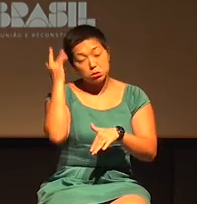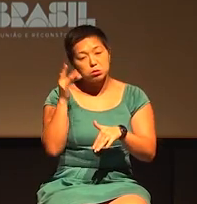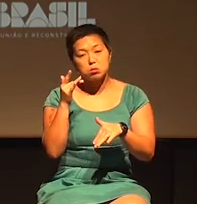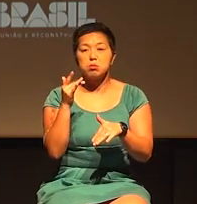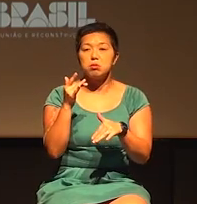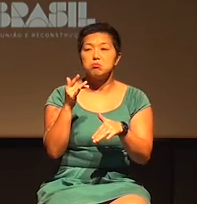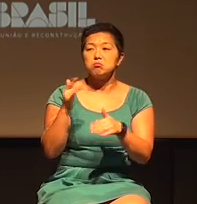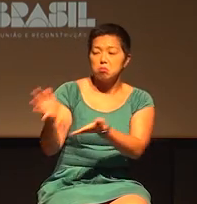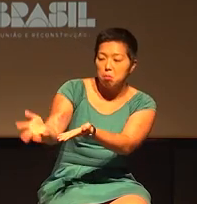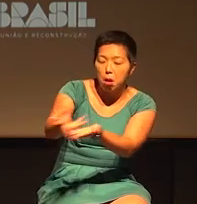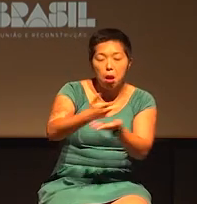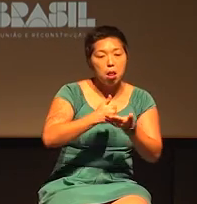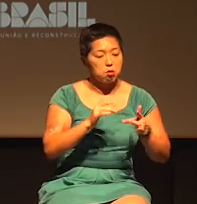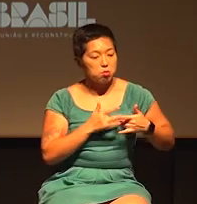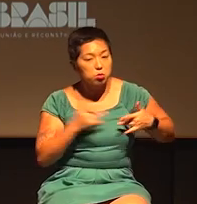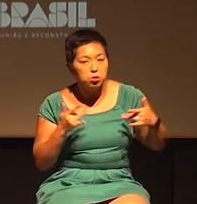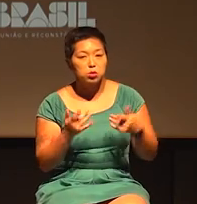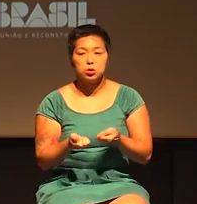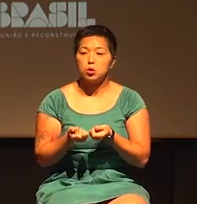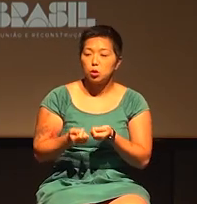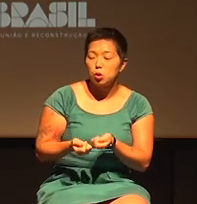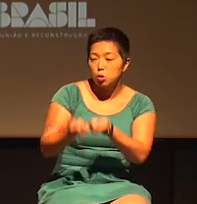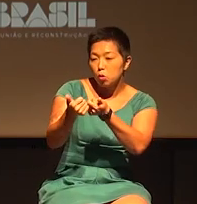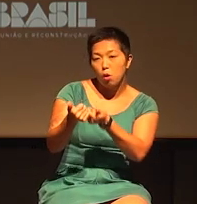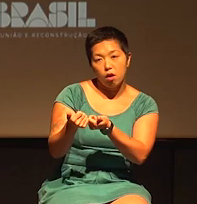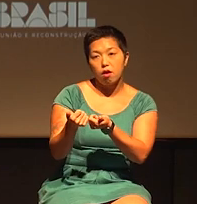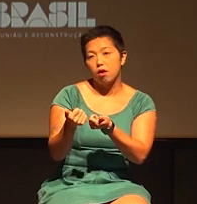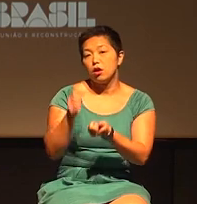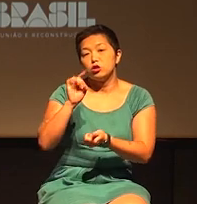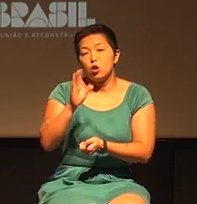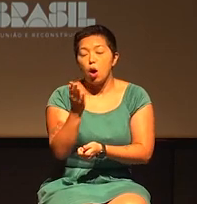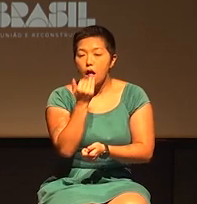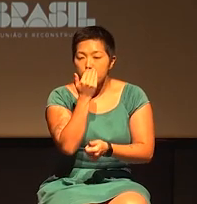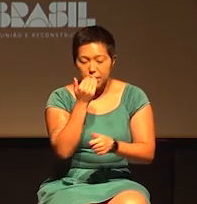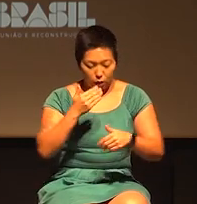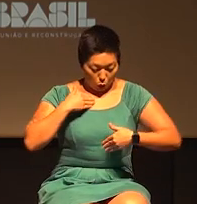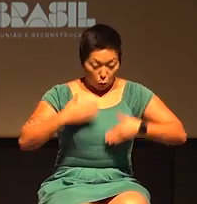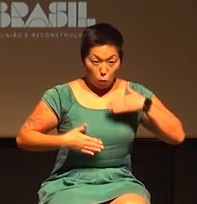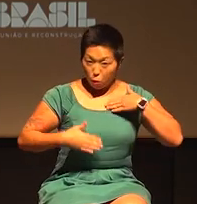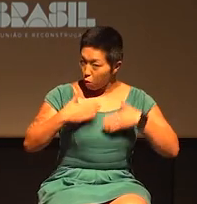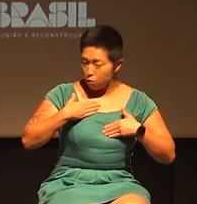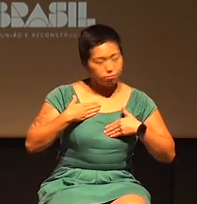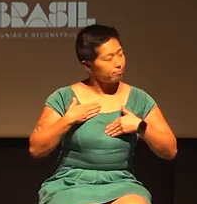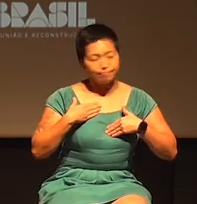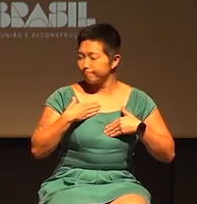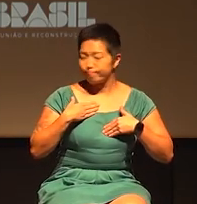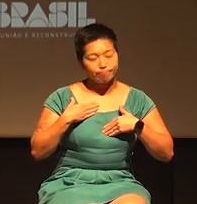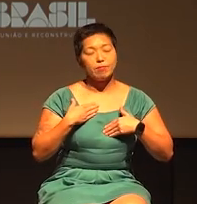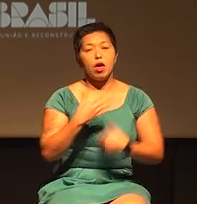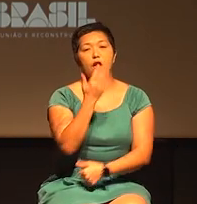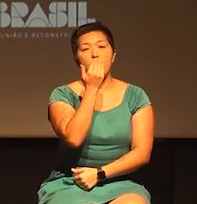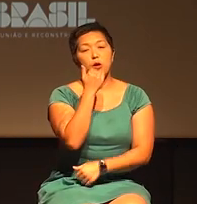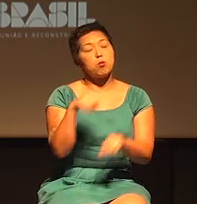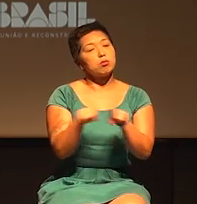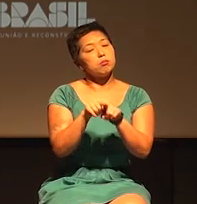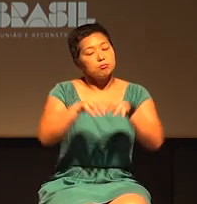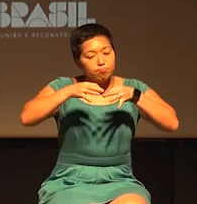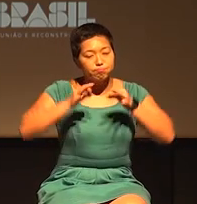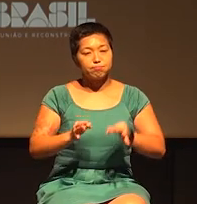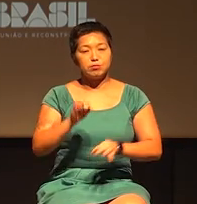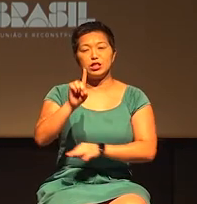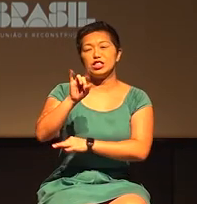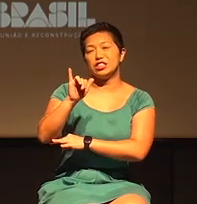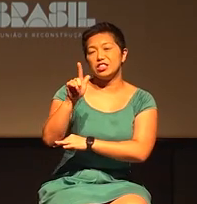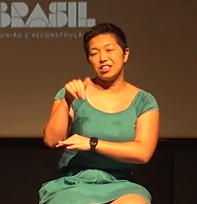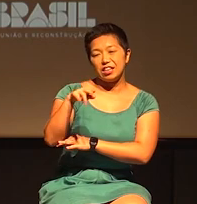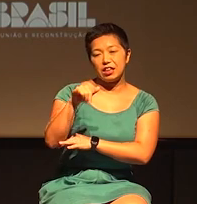né não é só doar refeições a gente não tá só alimentando o corpo dessas pessoas a gente tá alimentando dignidade a gente